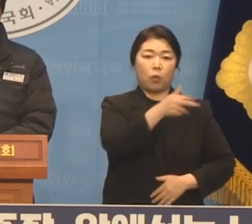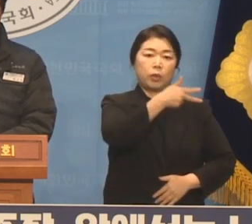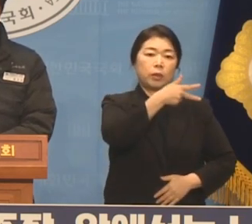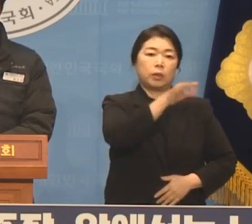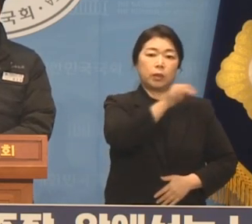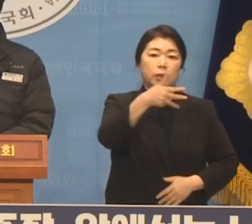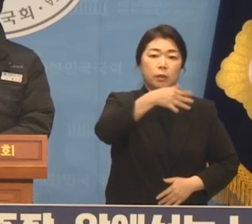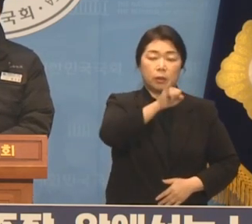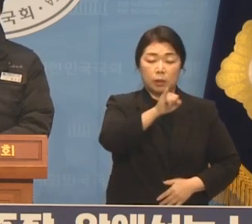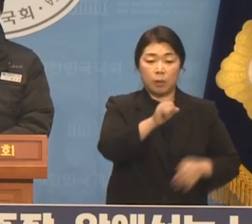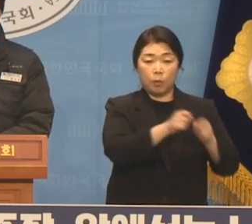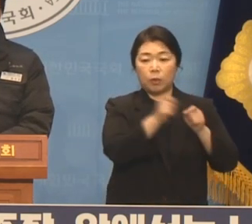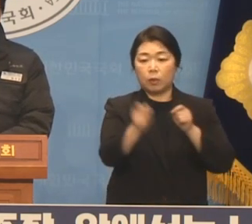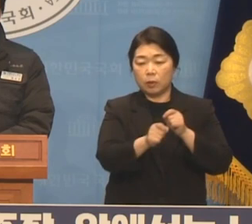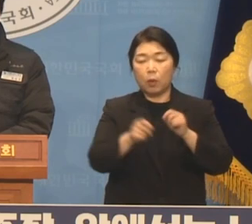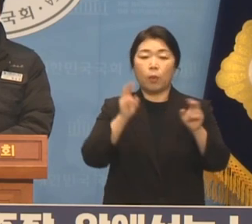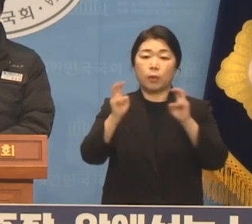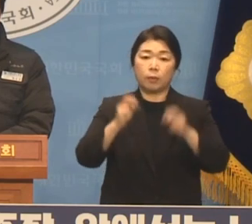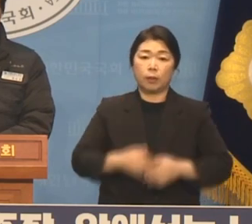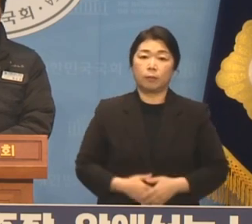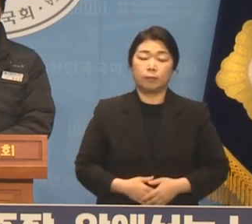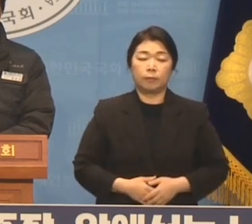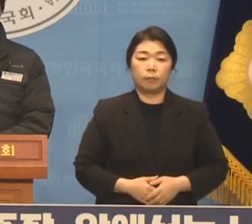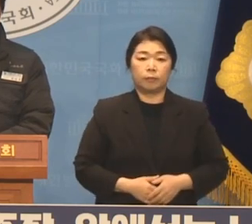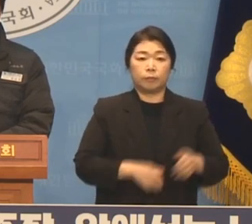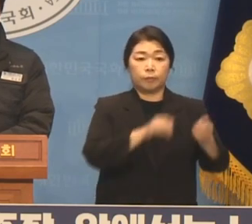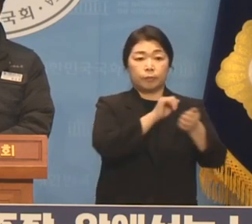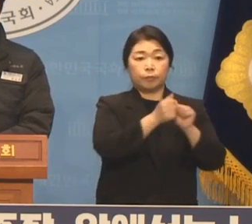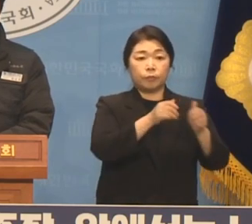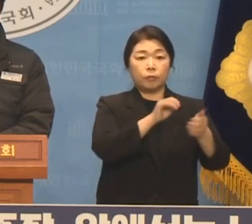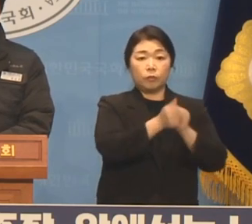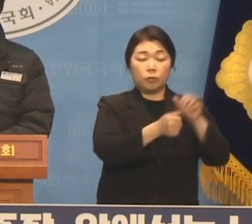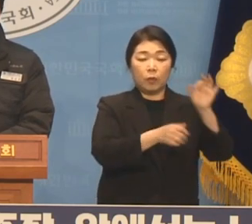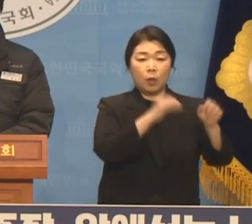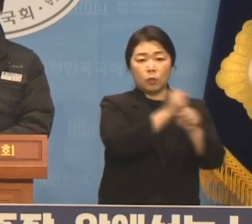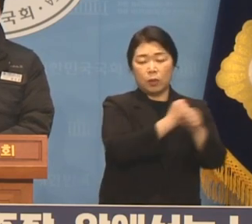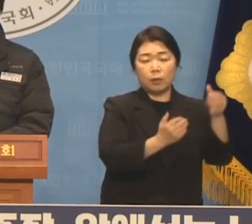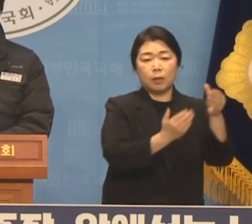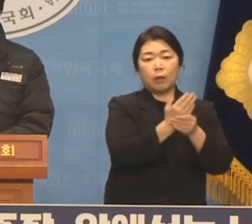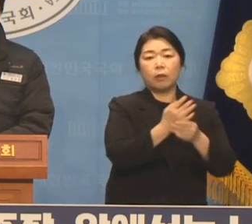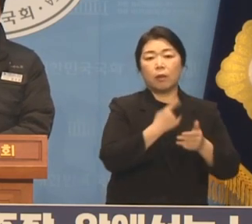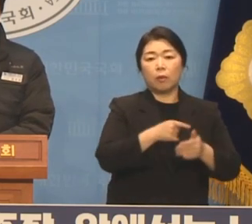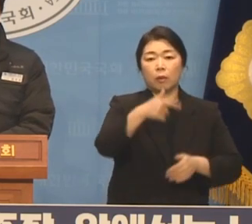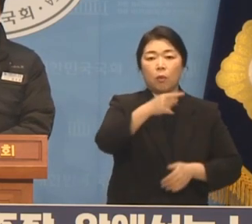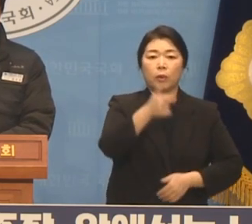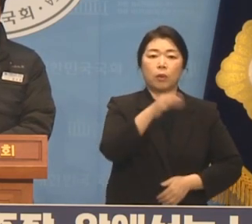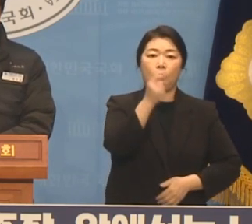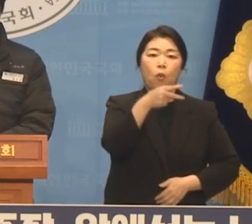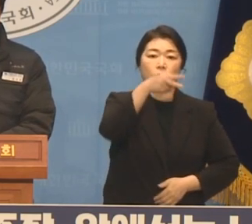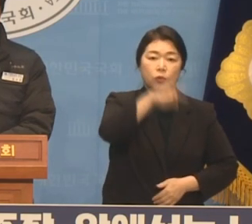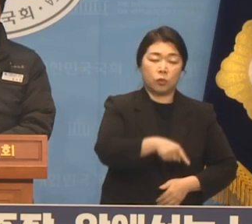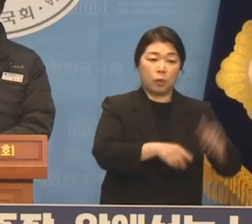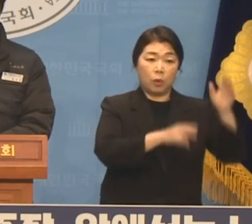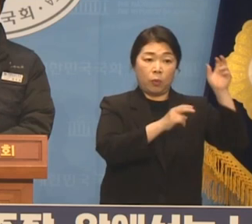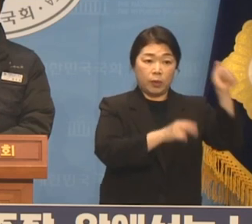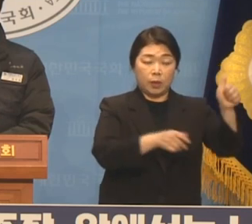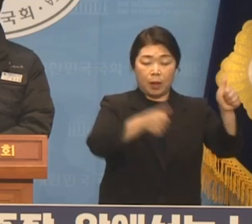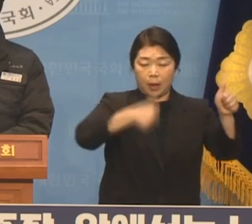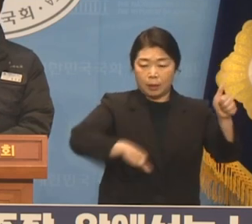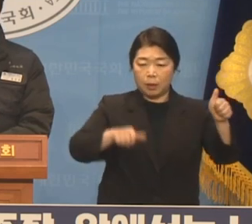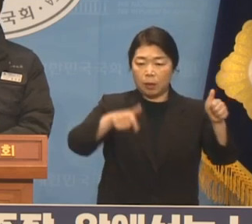모터스의 계열사이며 주가 조작 사건을 벌린 권오수 회장과 아들 권영민